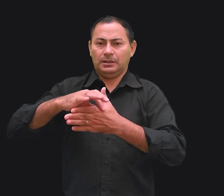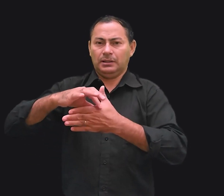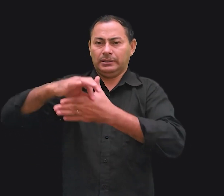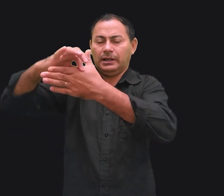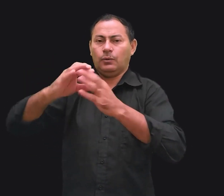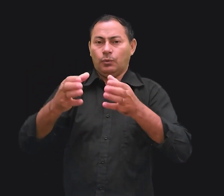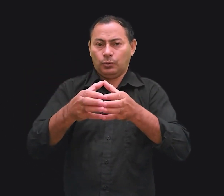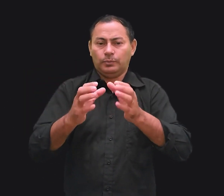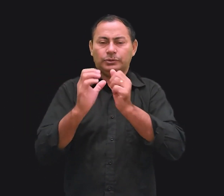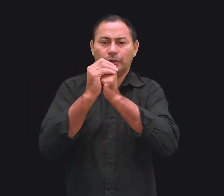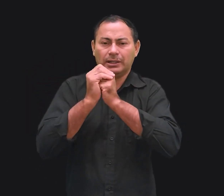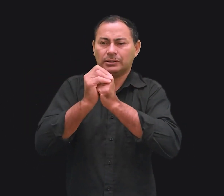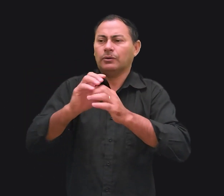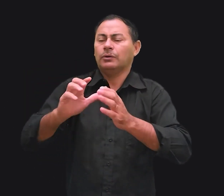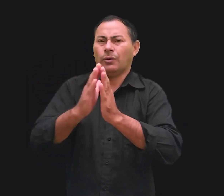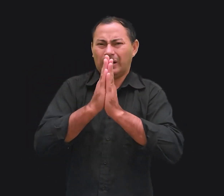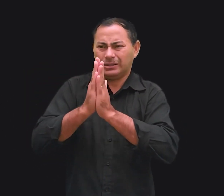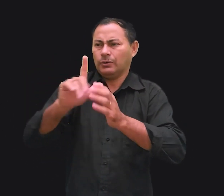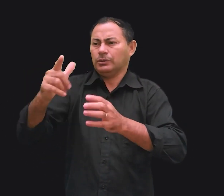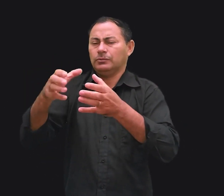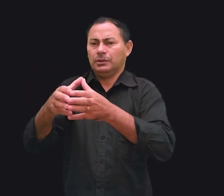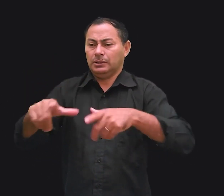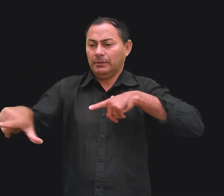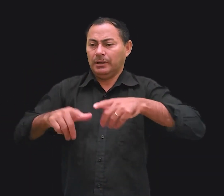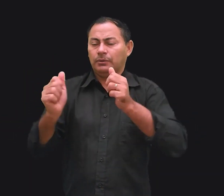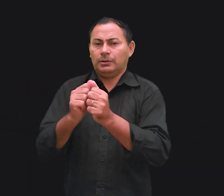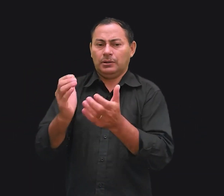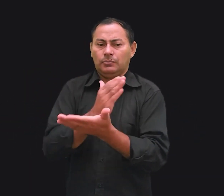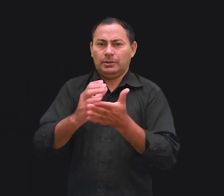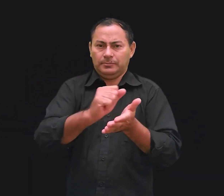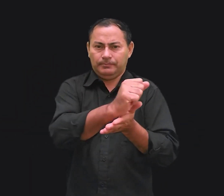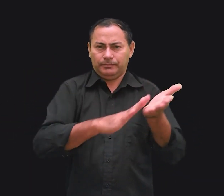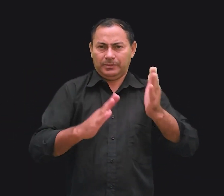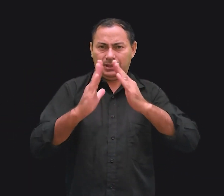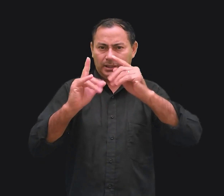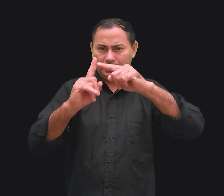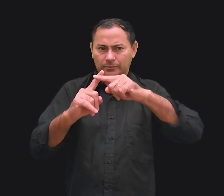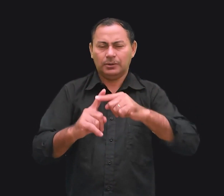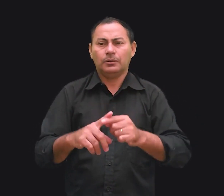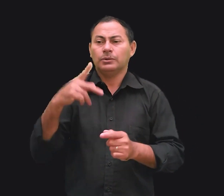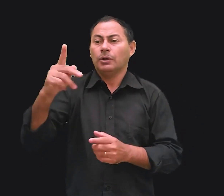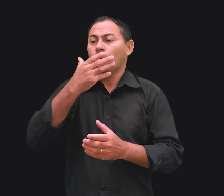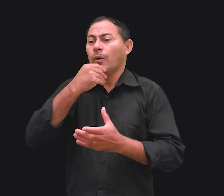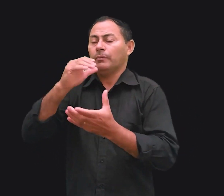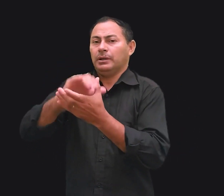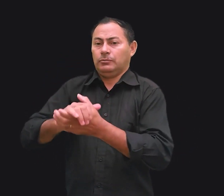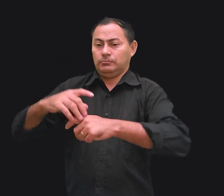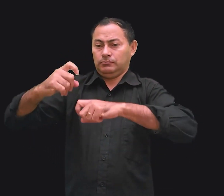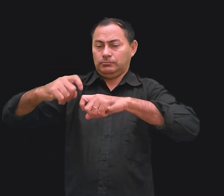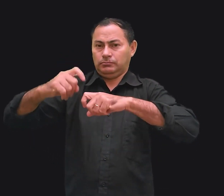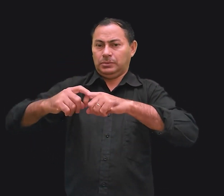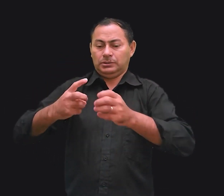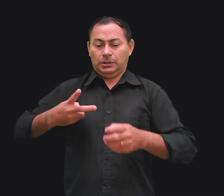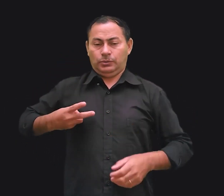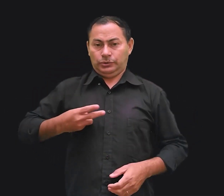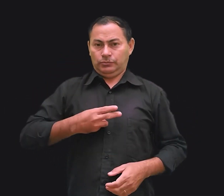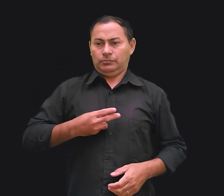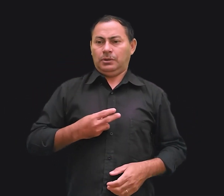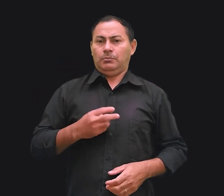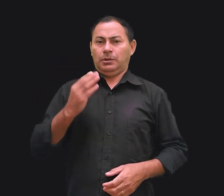o grupo de oração e outras coisas mais. Eu tinha trabalhado com ela em algumas atividades da igreja. O seu marido era um médico cirurgião